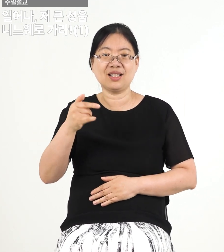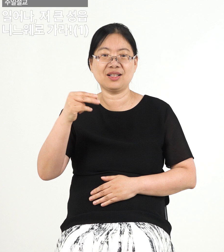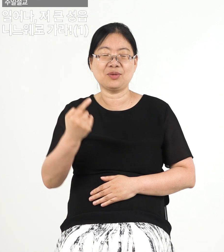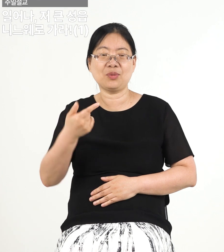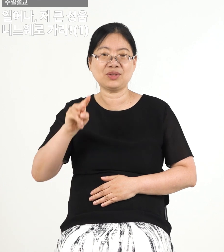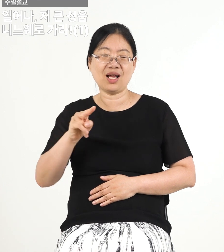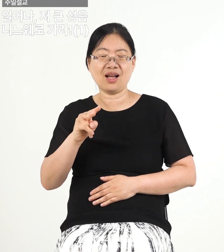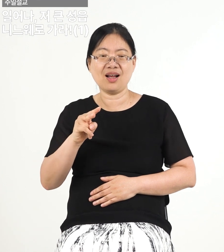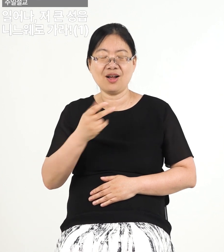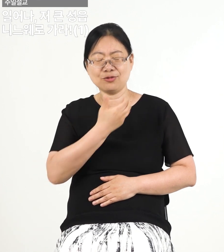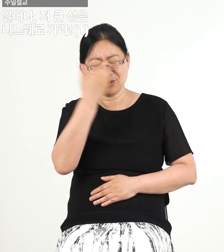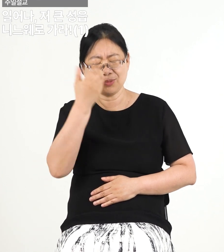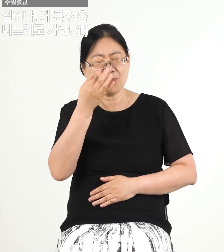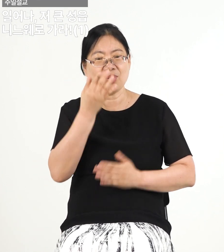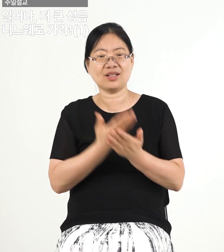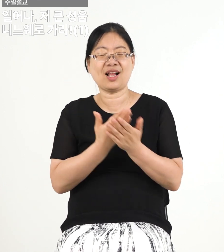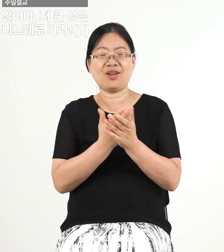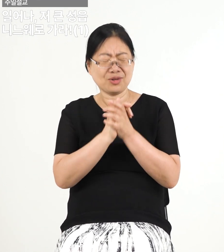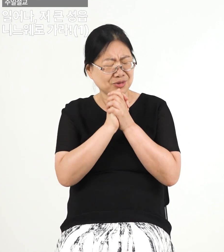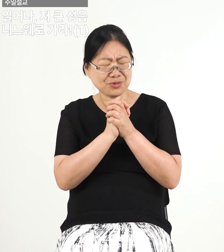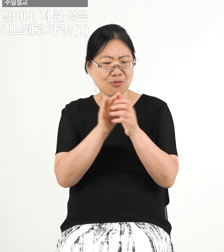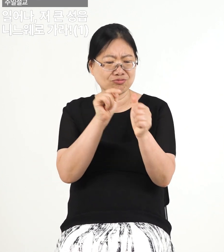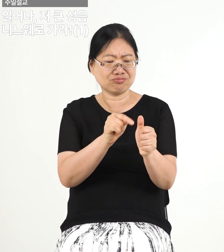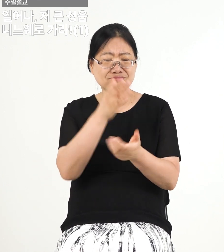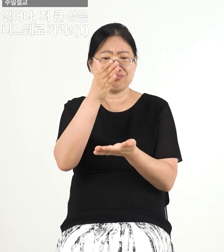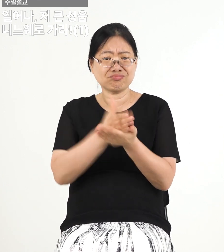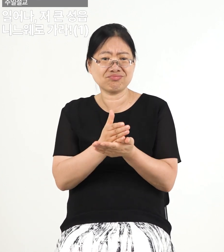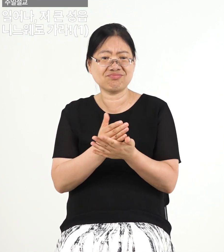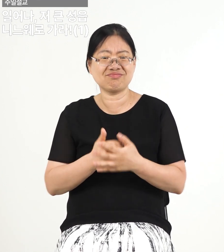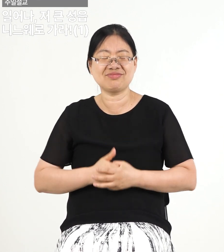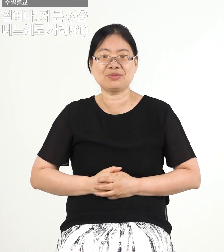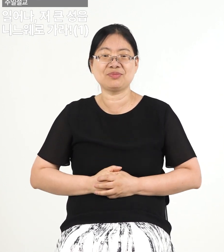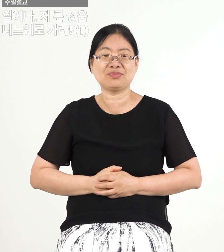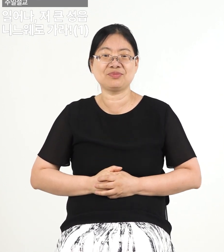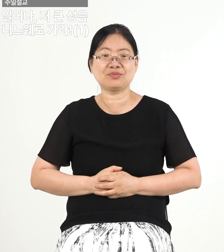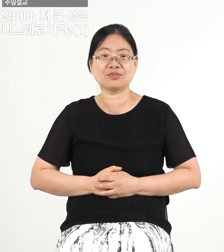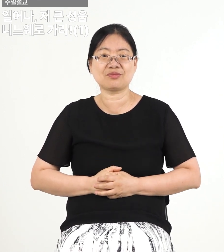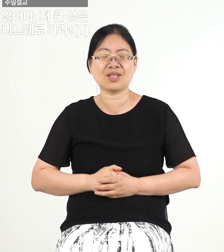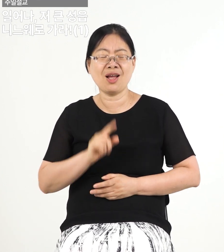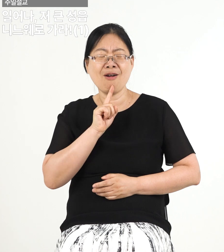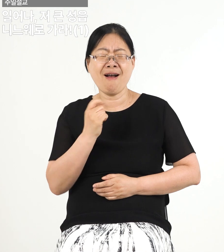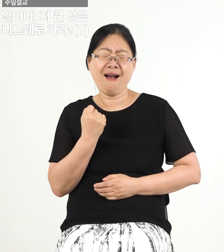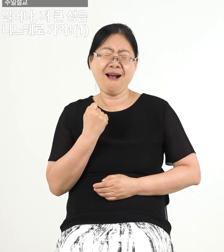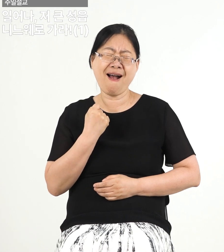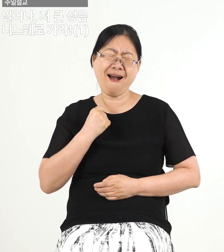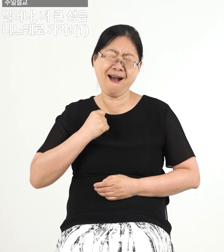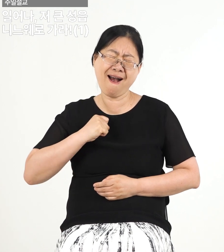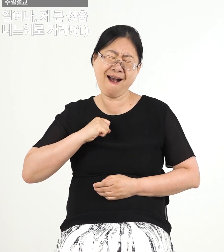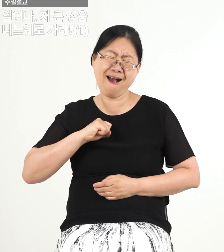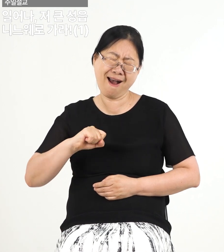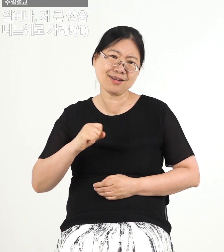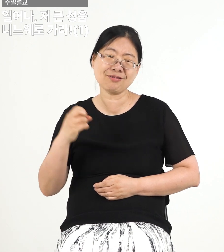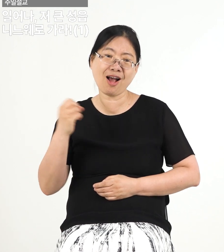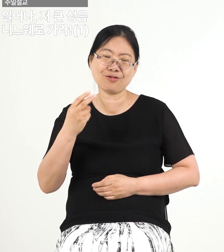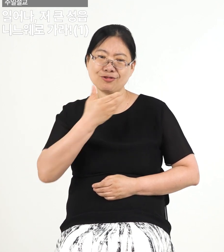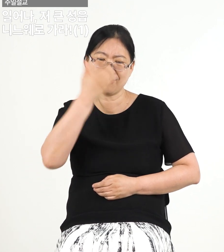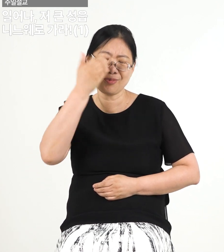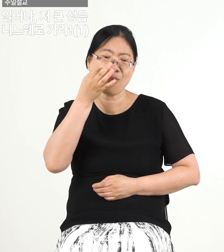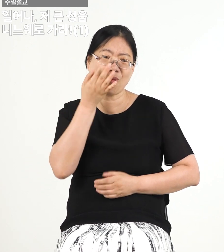해달라고 기도하라고 어거지 부리지 마세요. 그 말을 얼마나 안 들어먹으려고 자꾸 그런 거 보여달라고